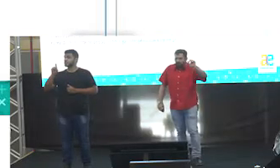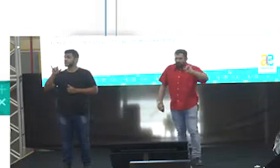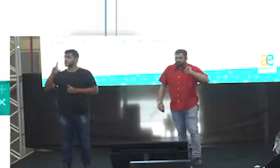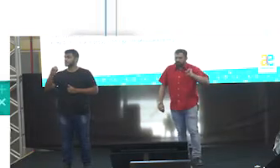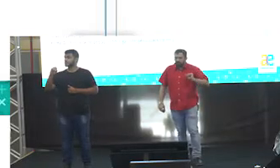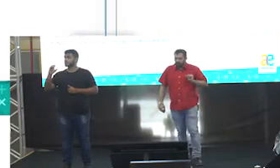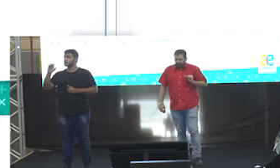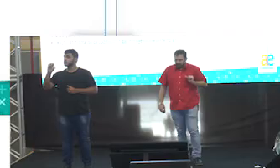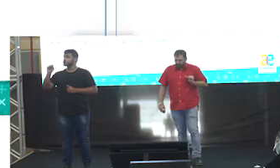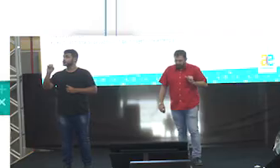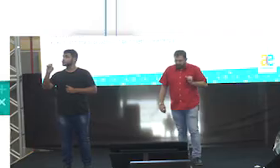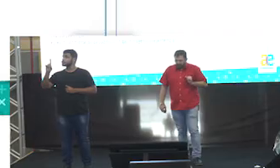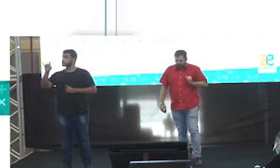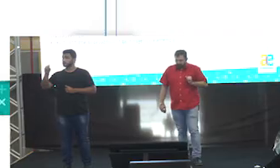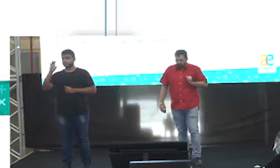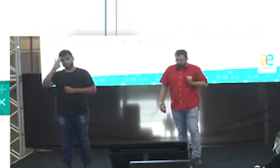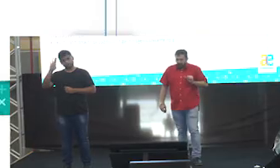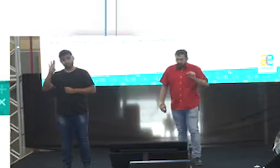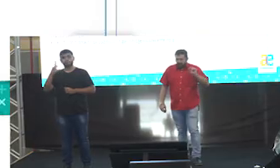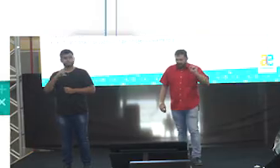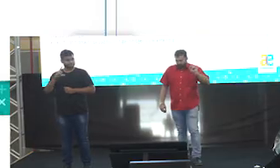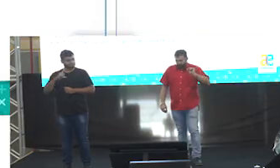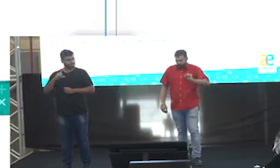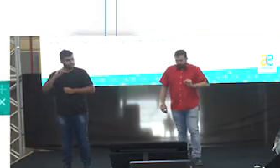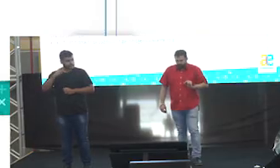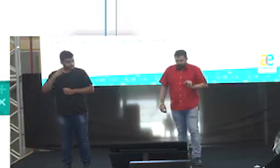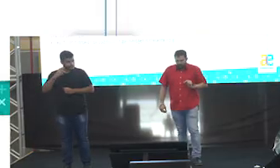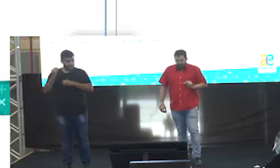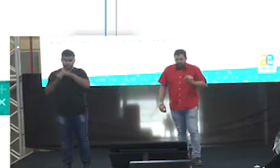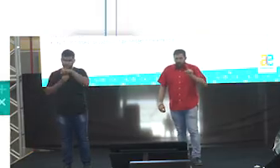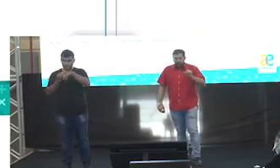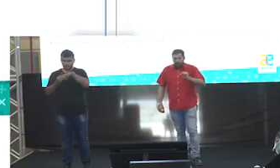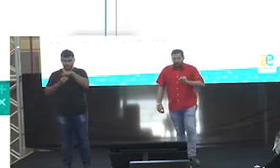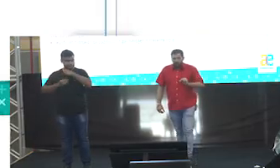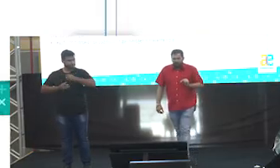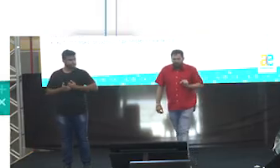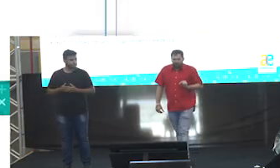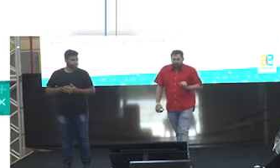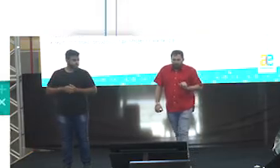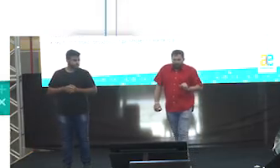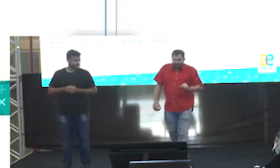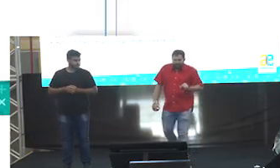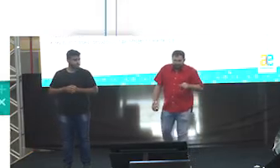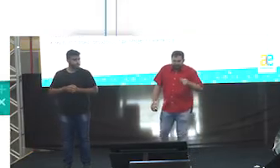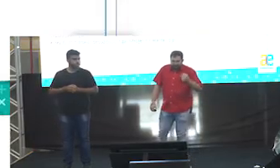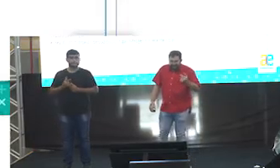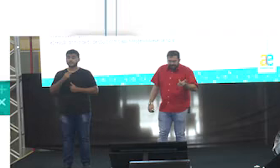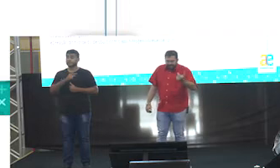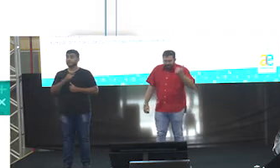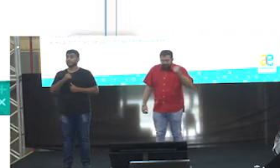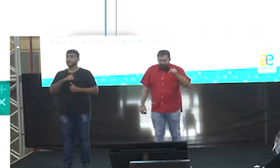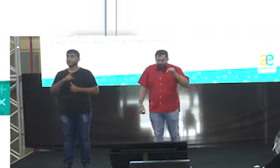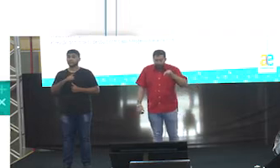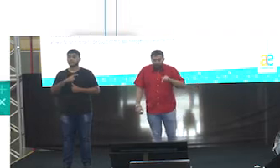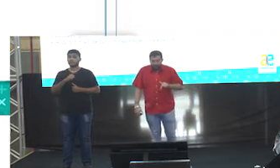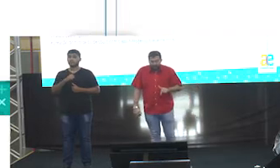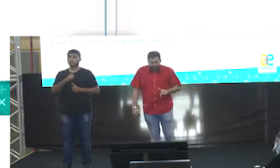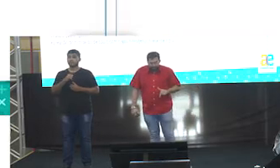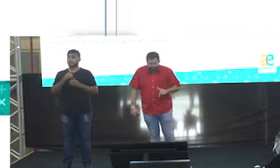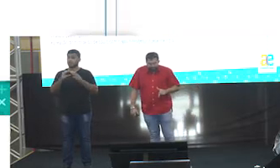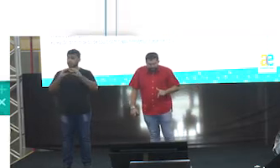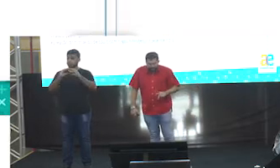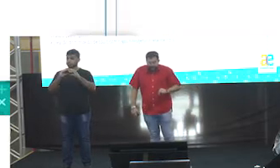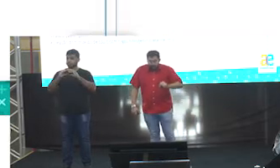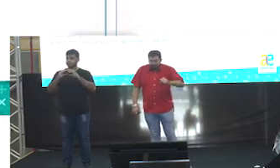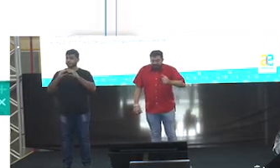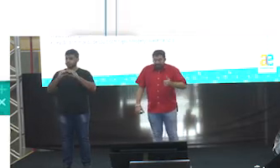tem algumas impurezas. A soda normalmente é comercializada na forma